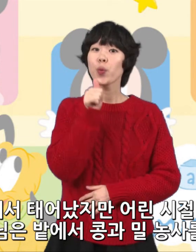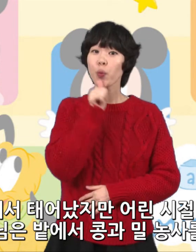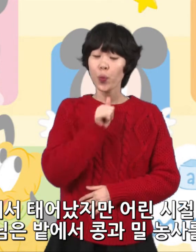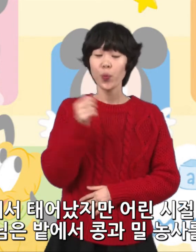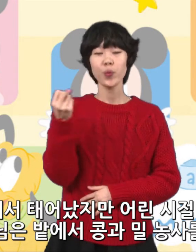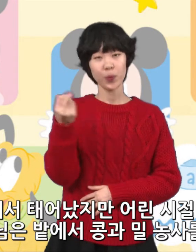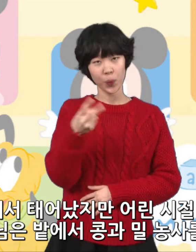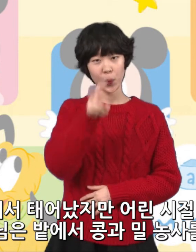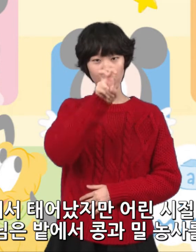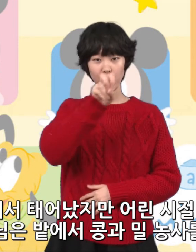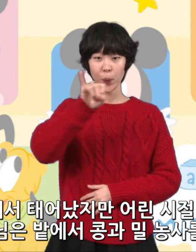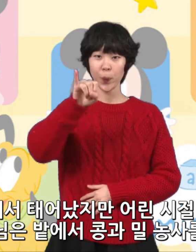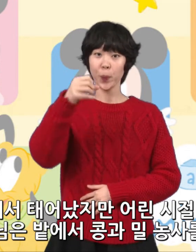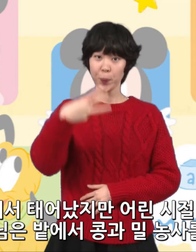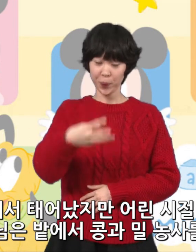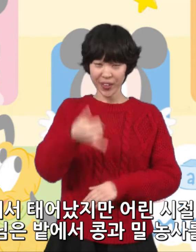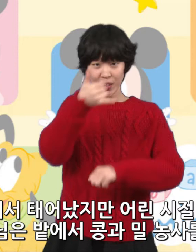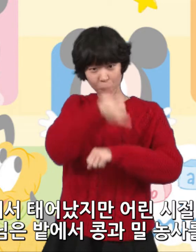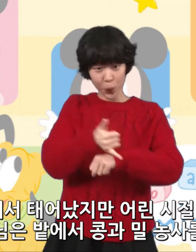밀 농사를 지으셨답니다.